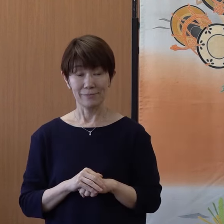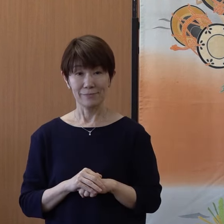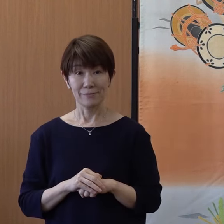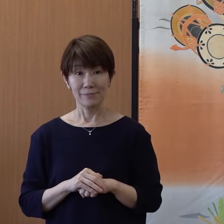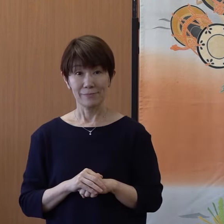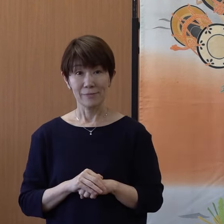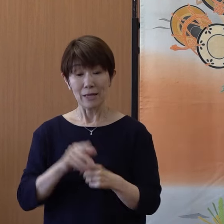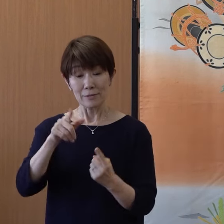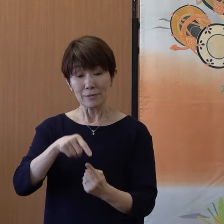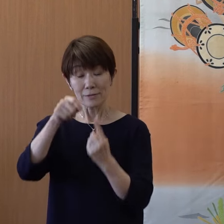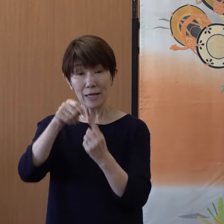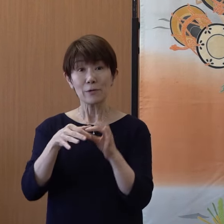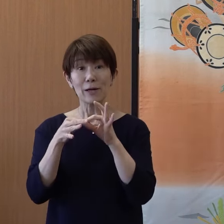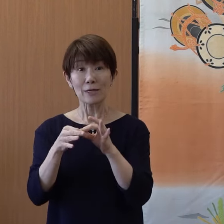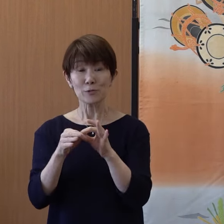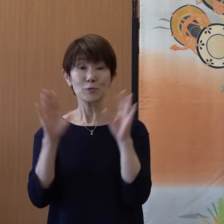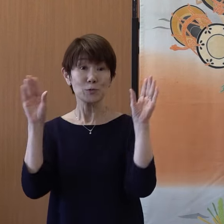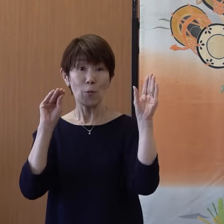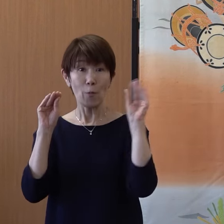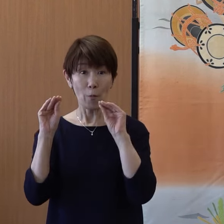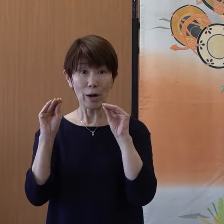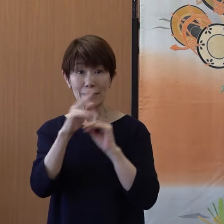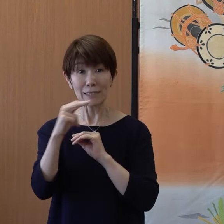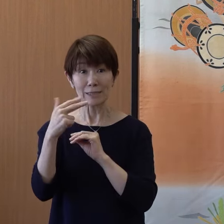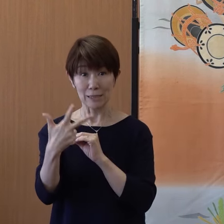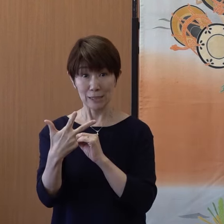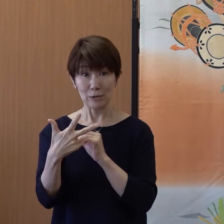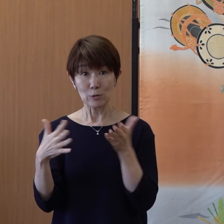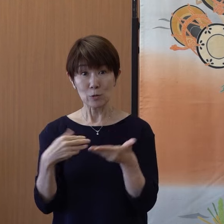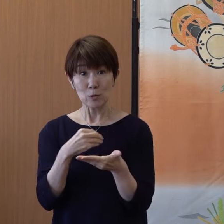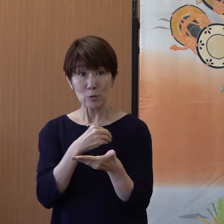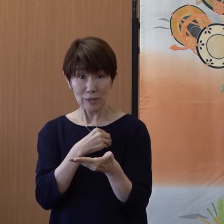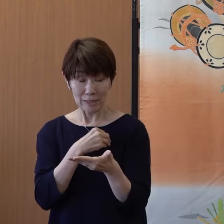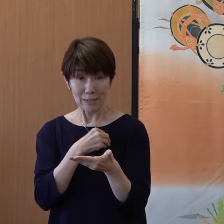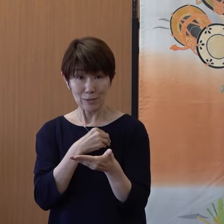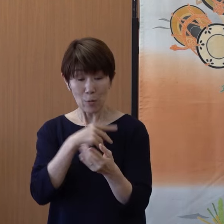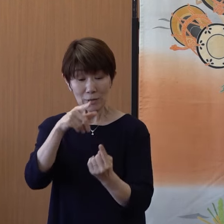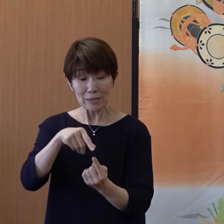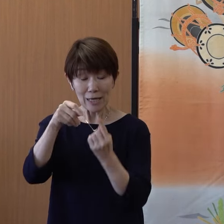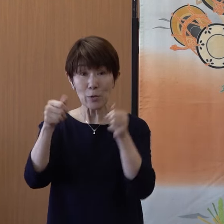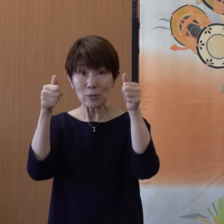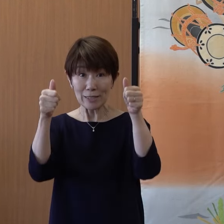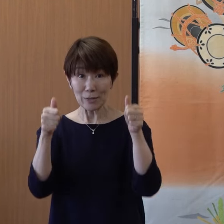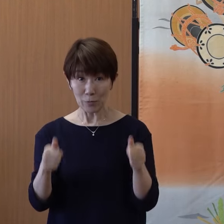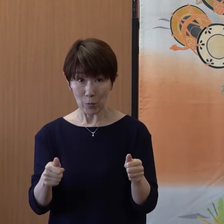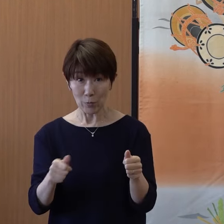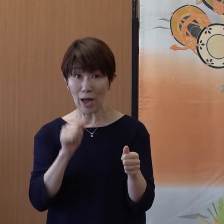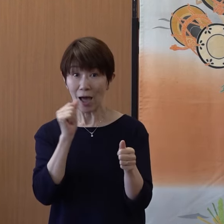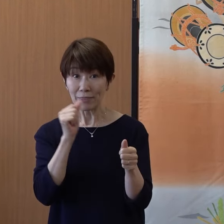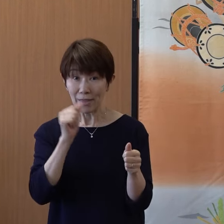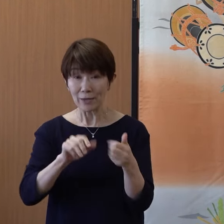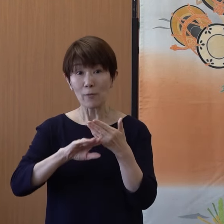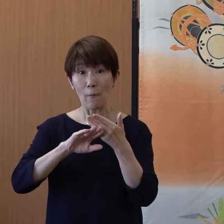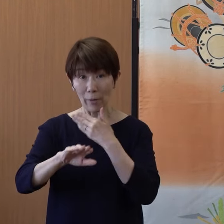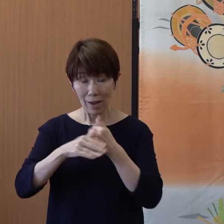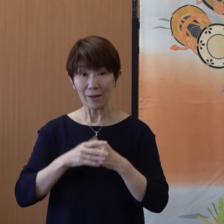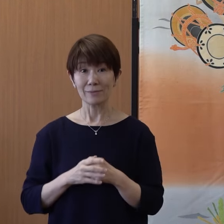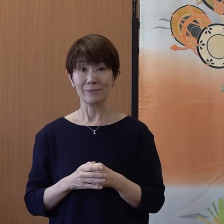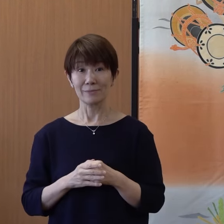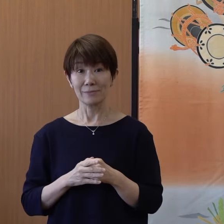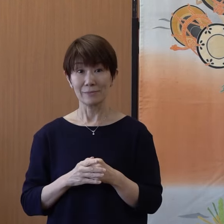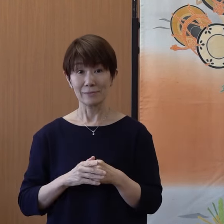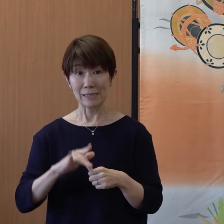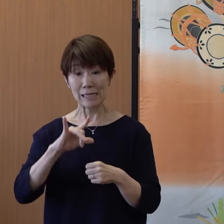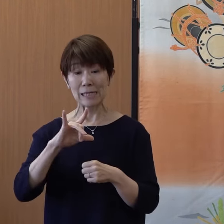採用に関する情報は金沢市職員採用サイトでの試験案内のほか、インスタグラ